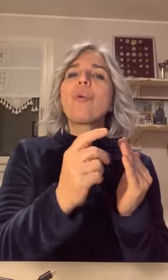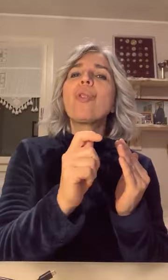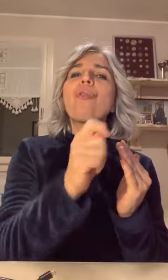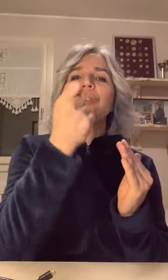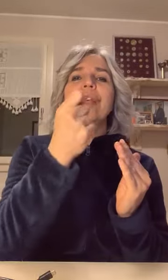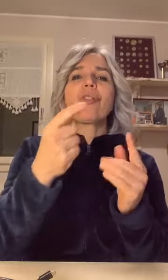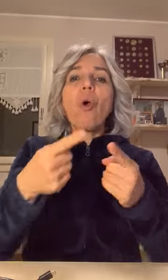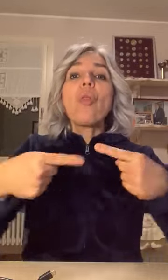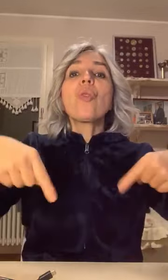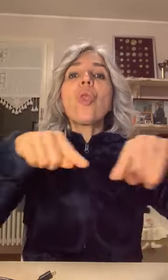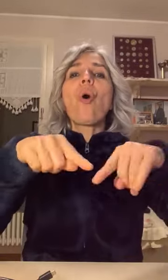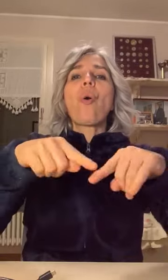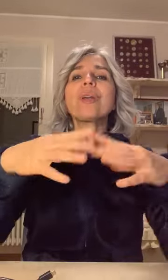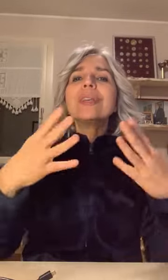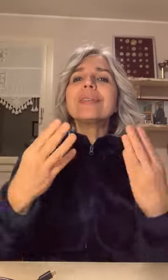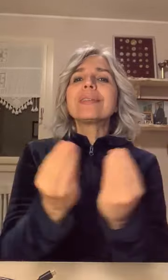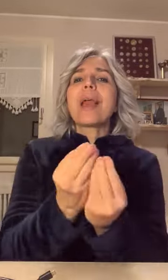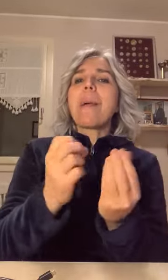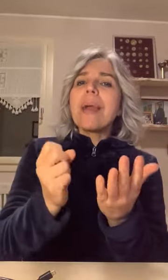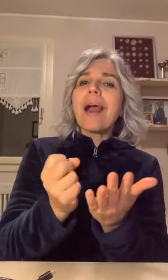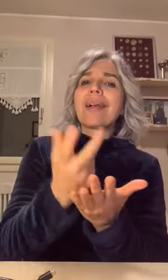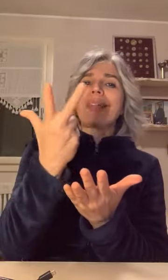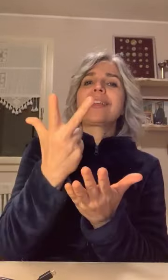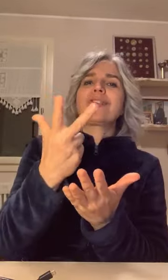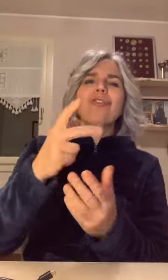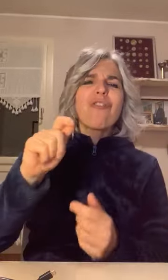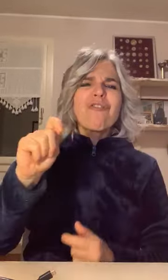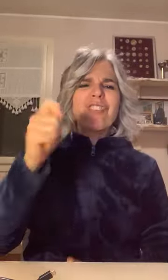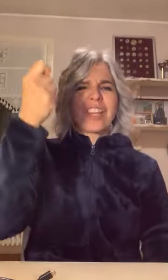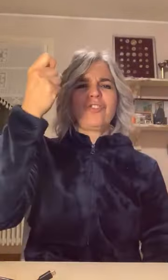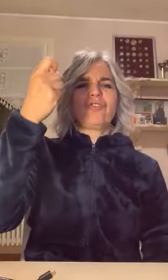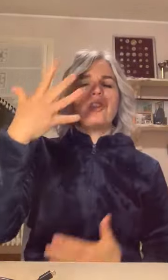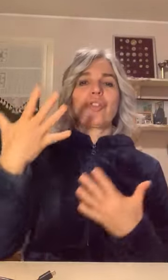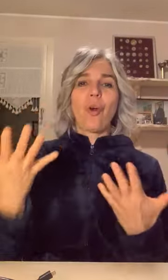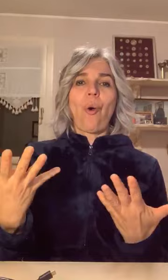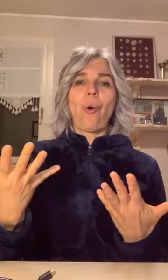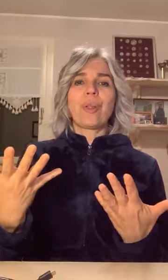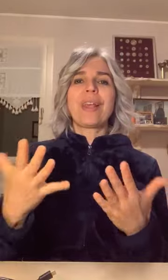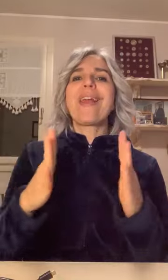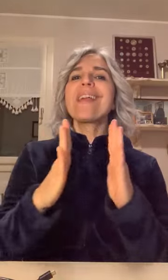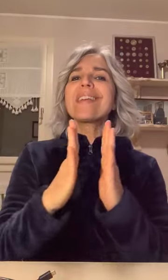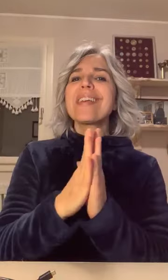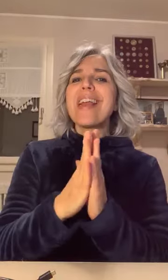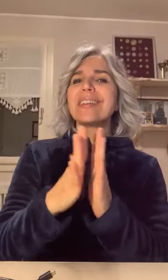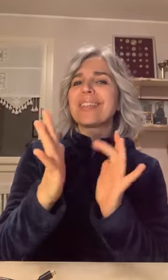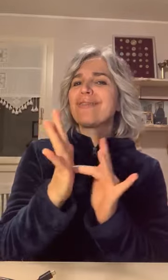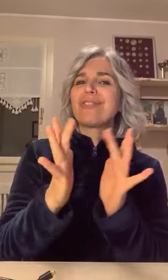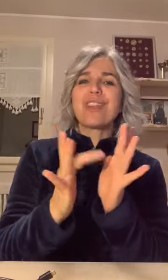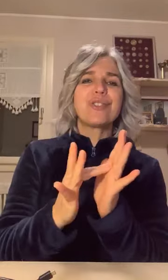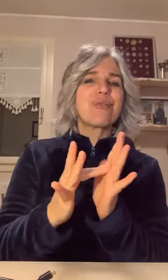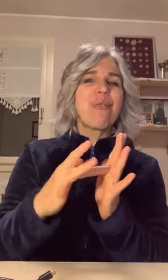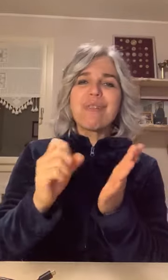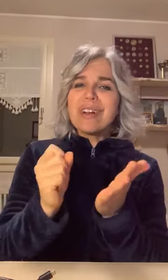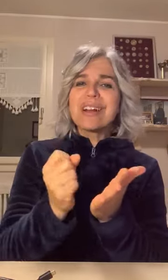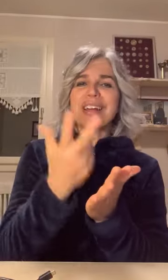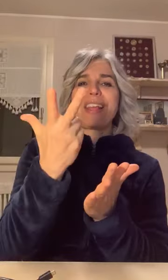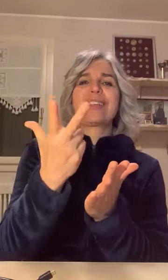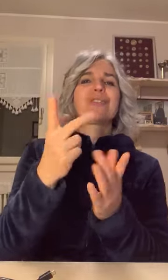vincitori in Cristo Gesù. La Chiesa di Gesù Cristo, coloro che hanno sperimentato Cristo, devono dare una speranza, devono essere